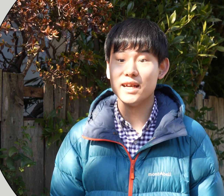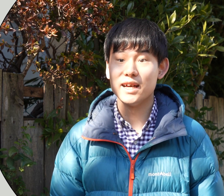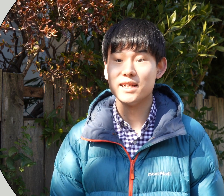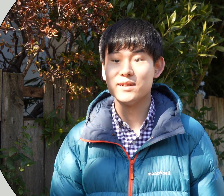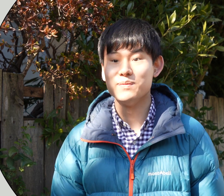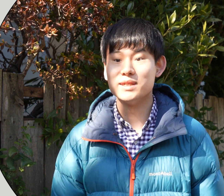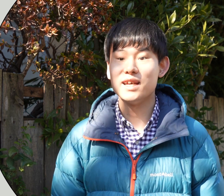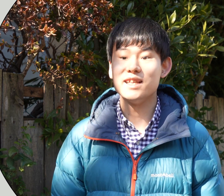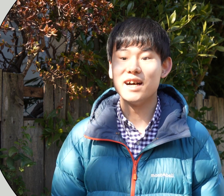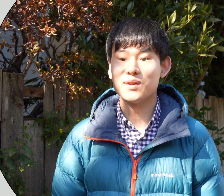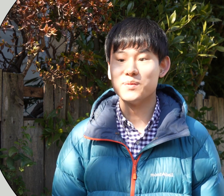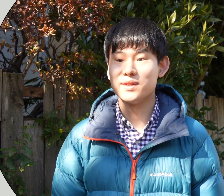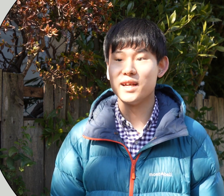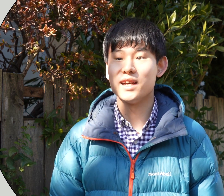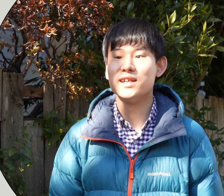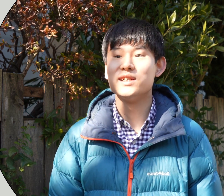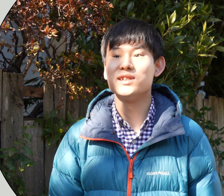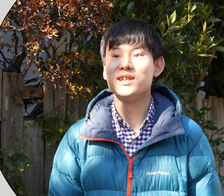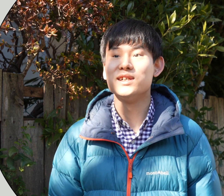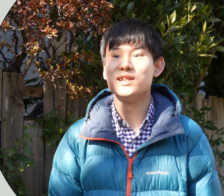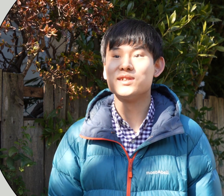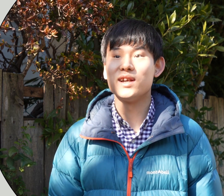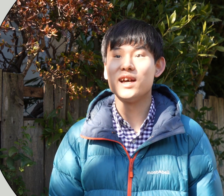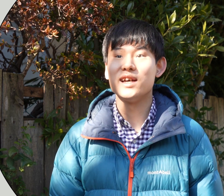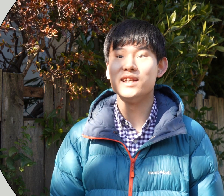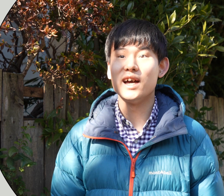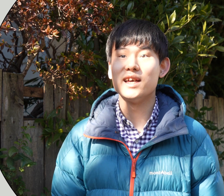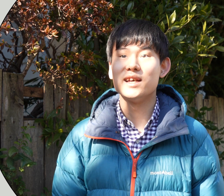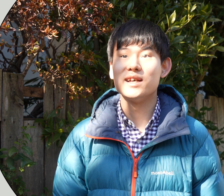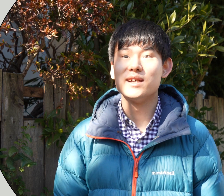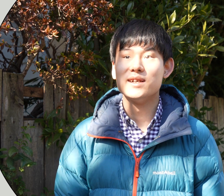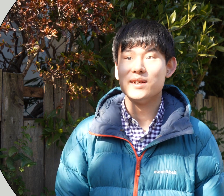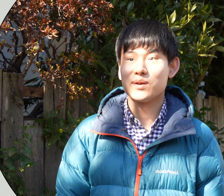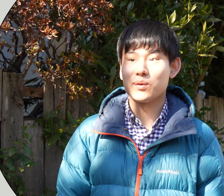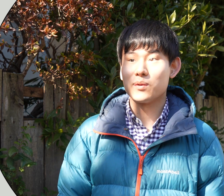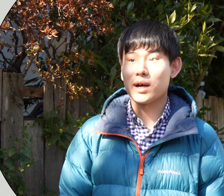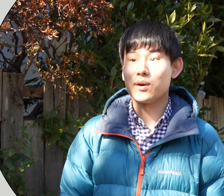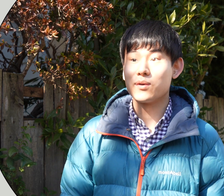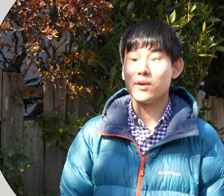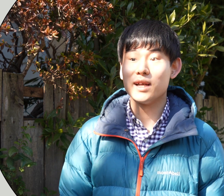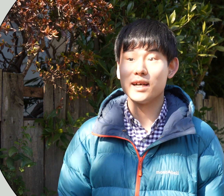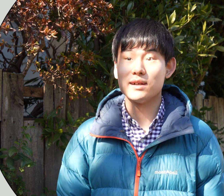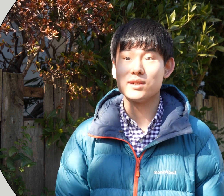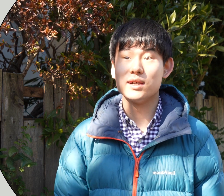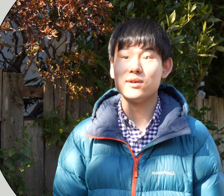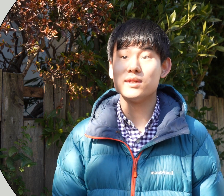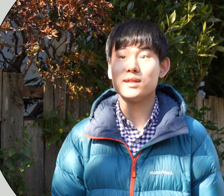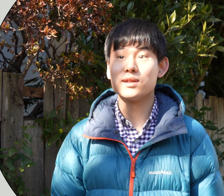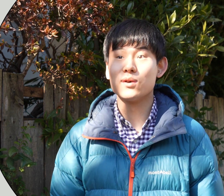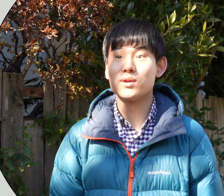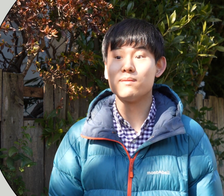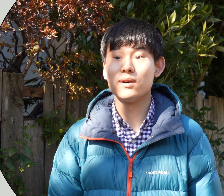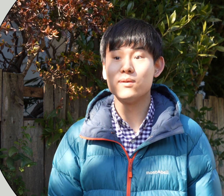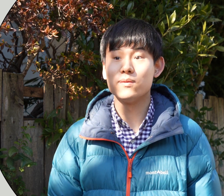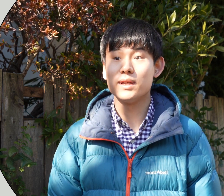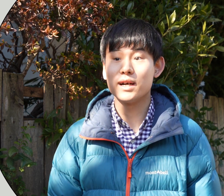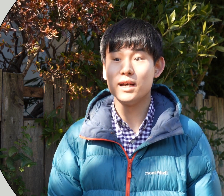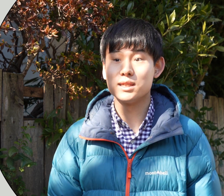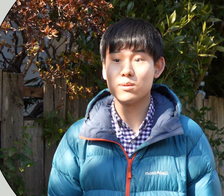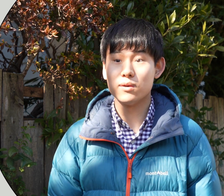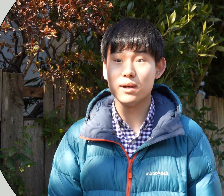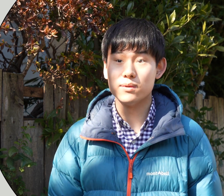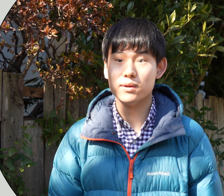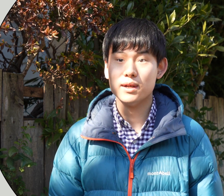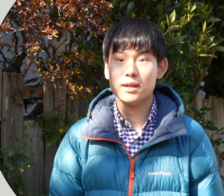先生がいてめちゃいいなと思ってそれ以来心の中ではそれをその言葉を思い